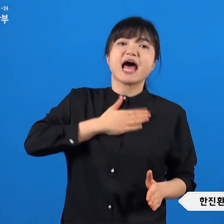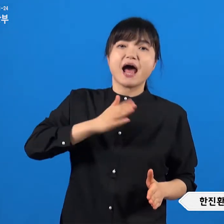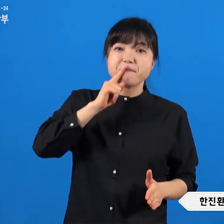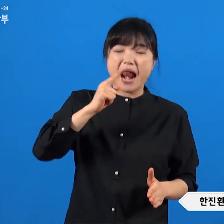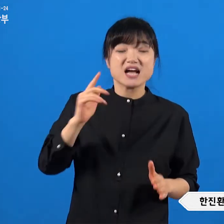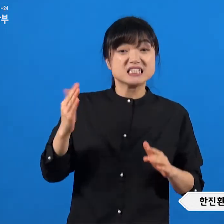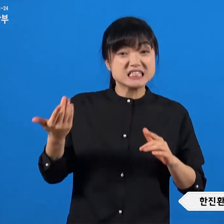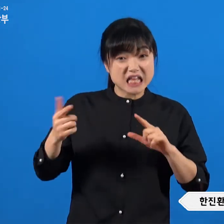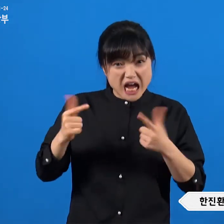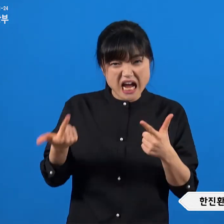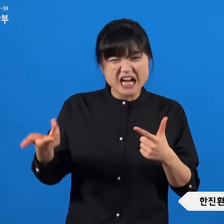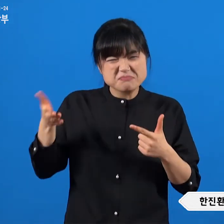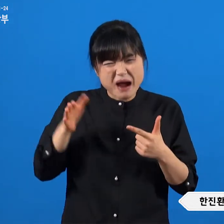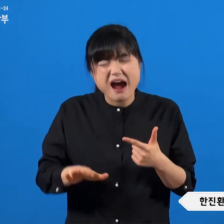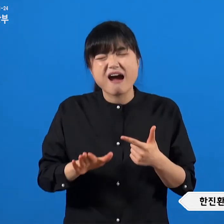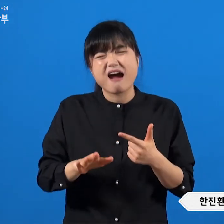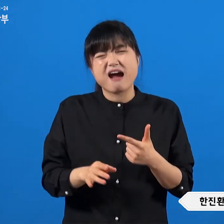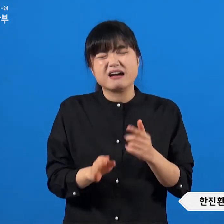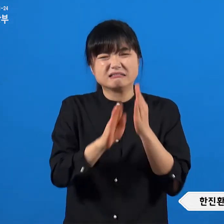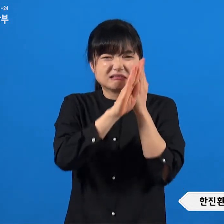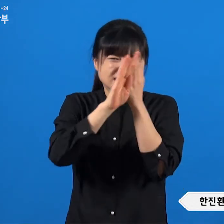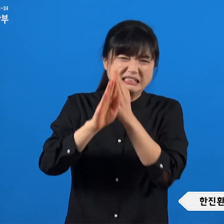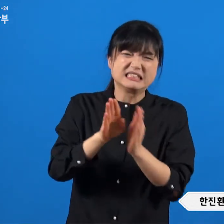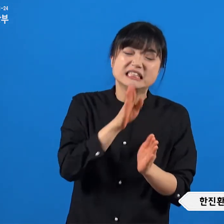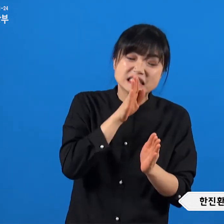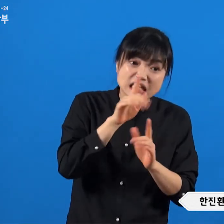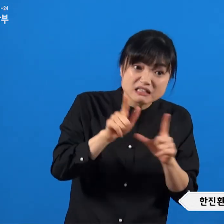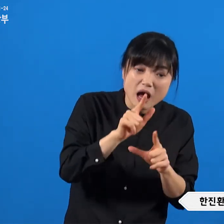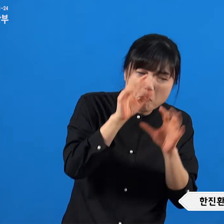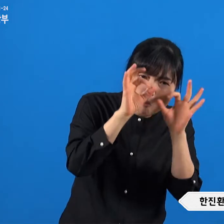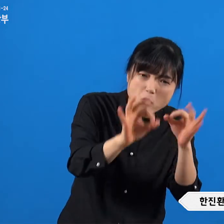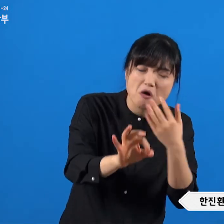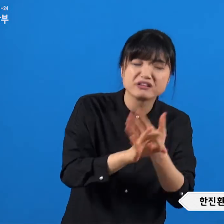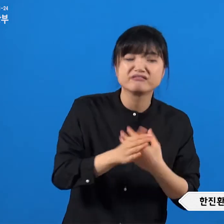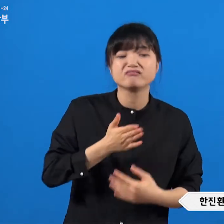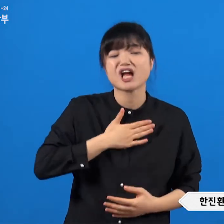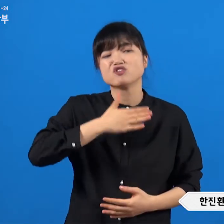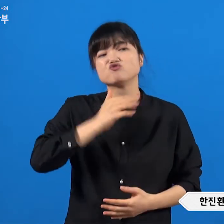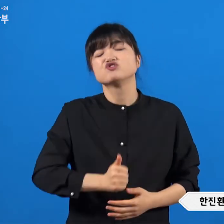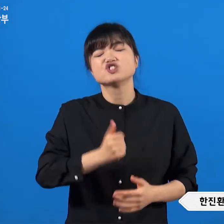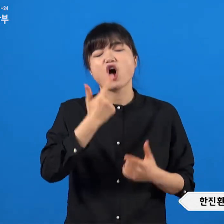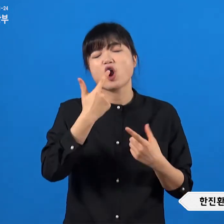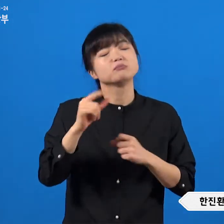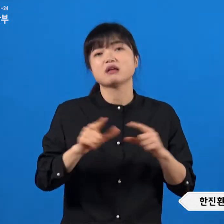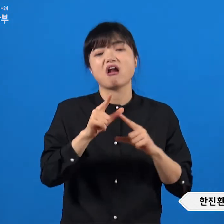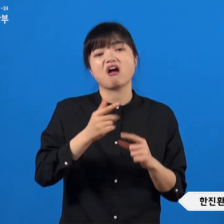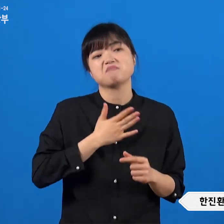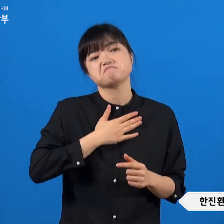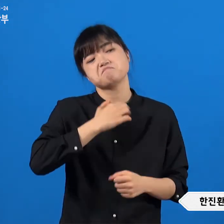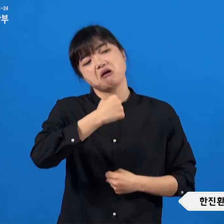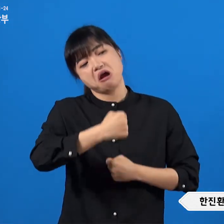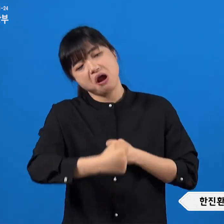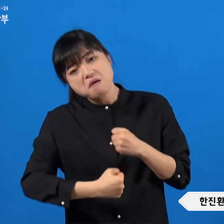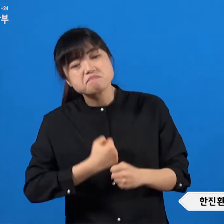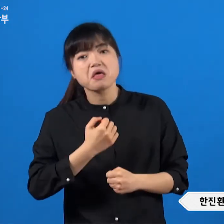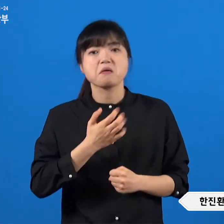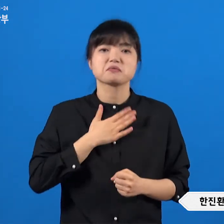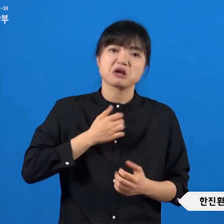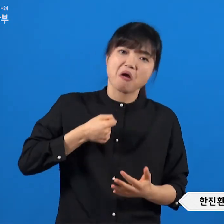것을 보면 자기가 주인으로 그렇게 사는 사람이 많습니다. 모든 것을 그냥 자기 생각대로